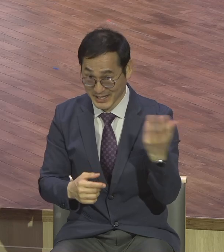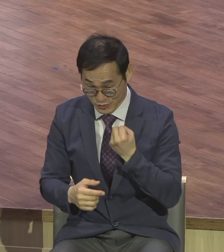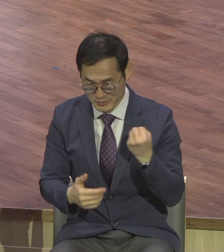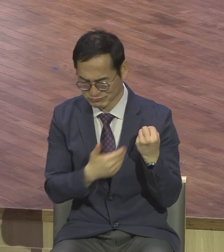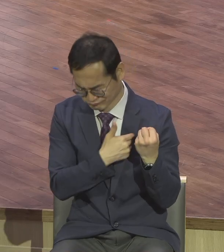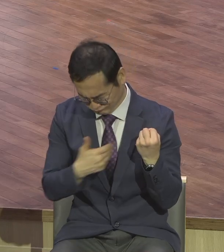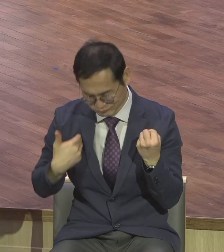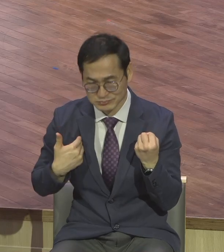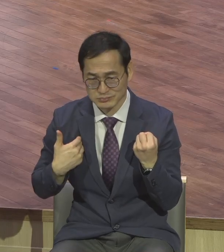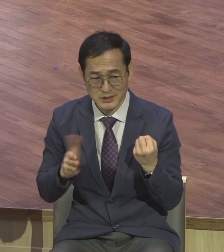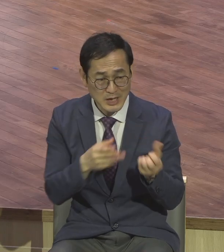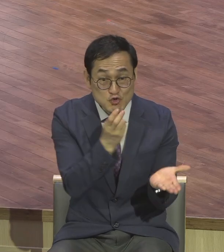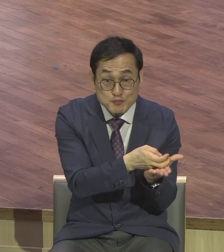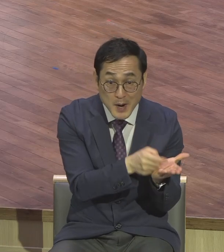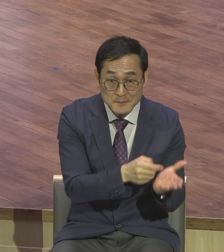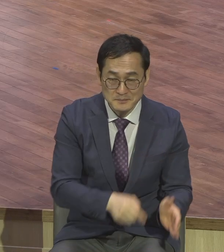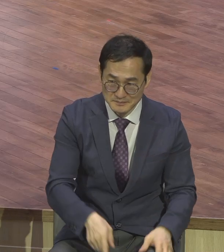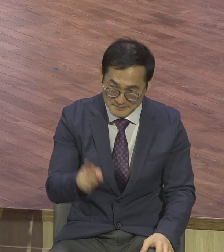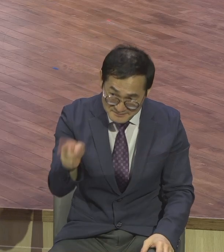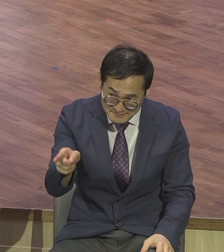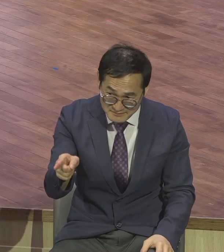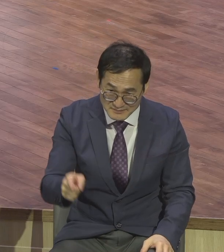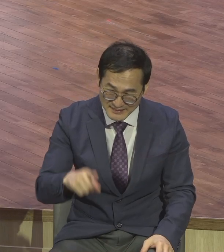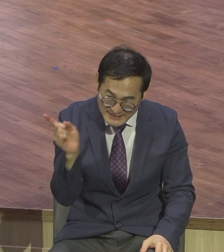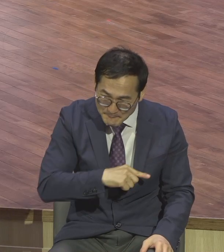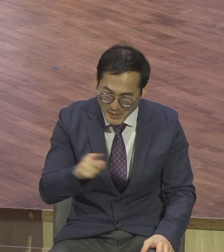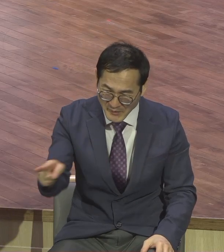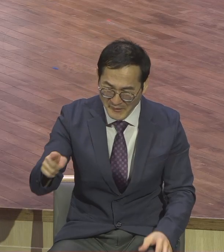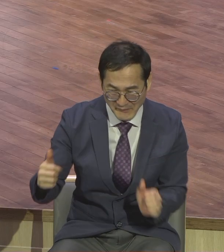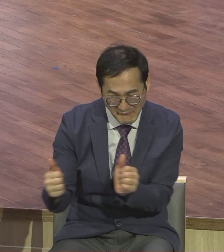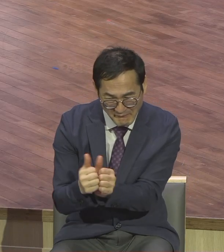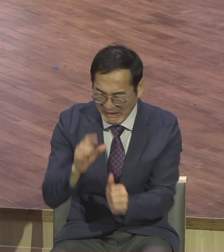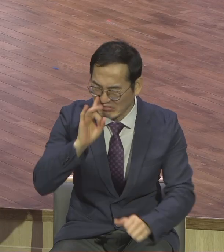못해요. 저런 인간과 내가 같이 놀아.